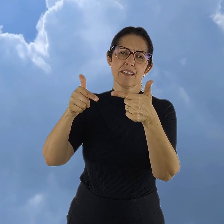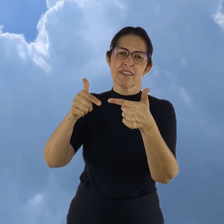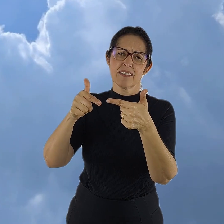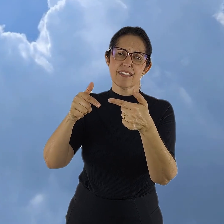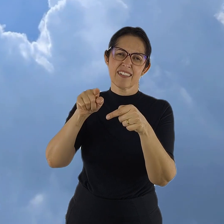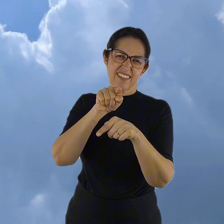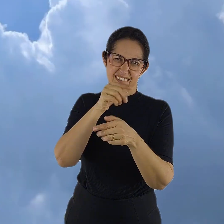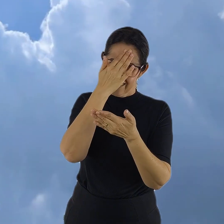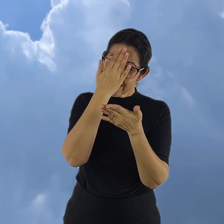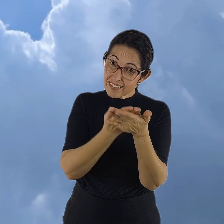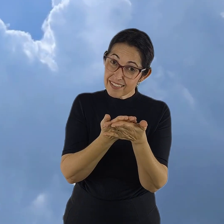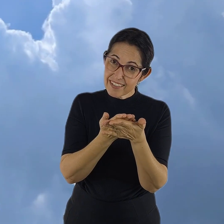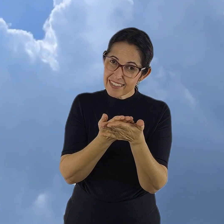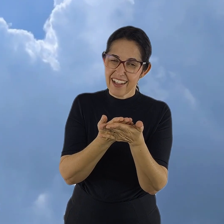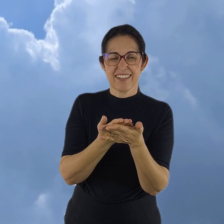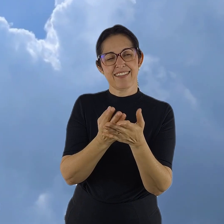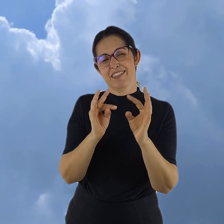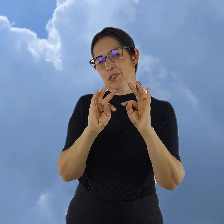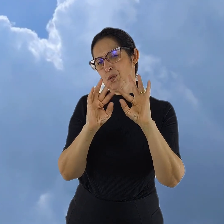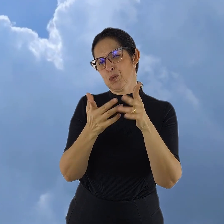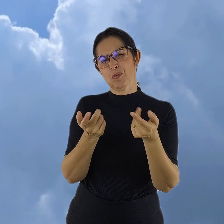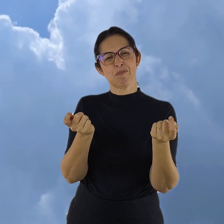operando.